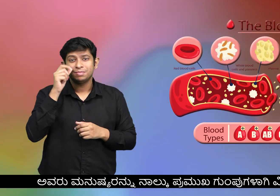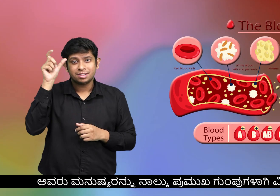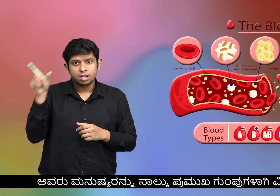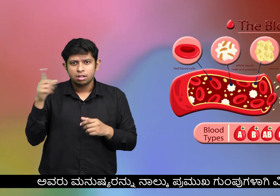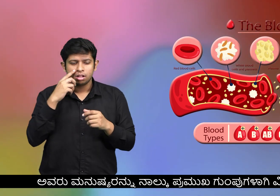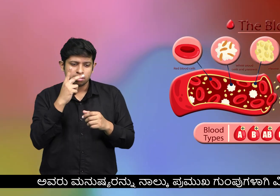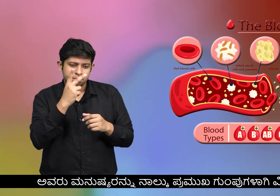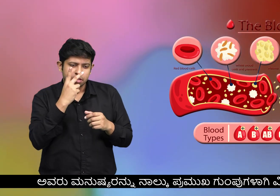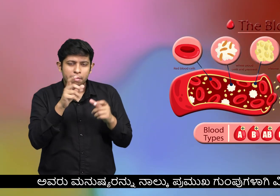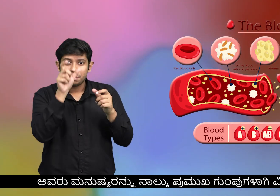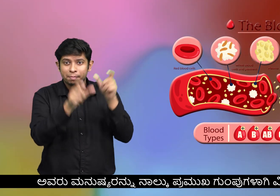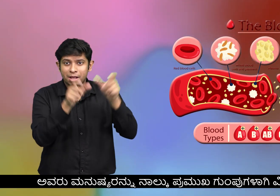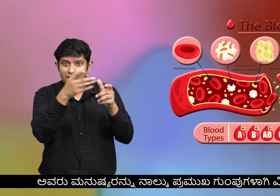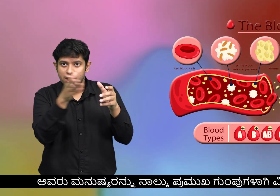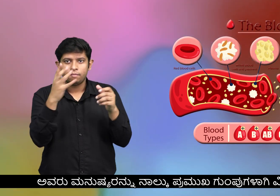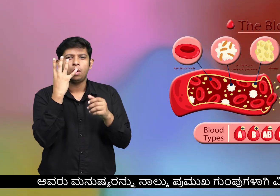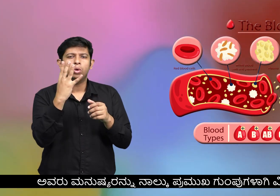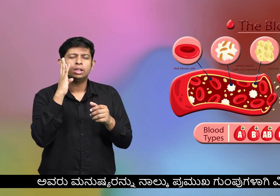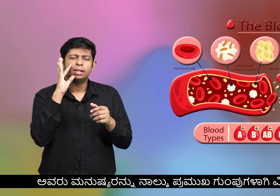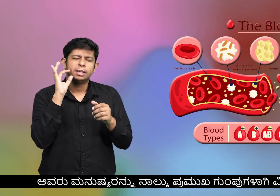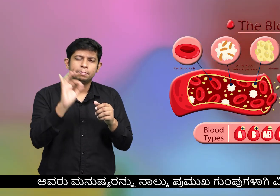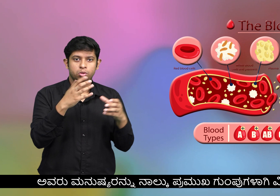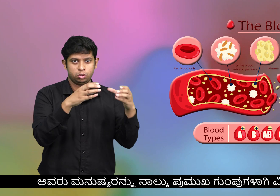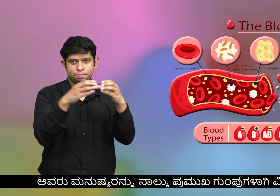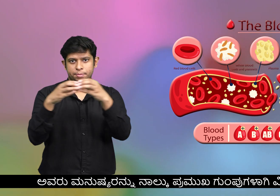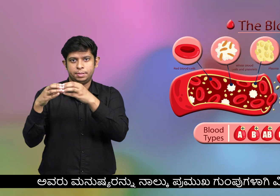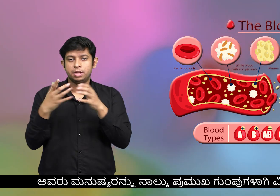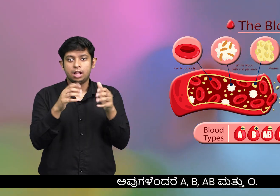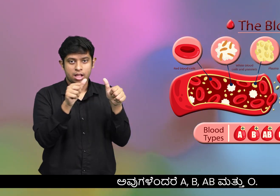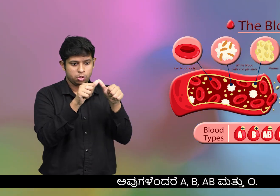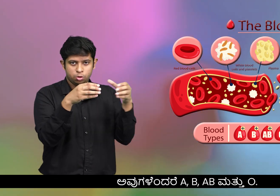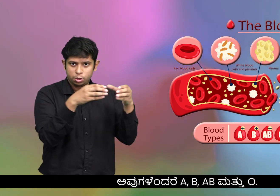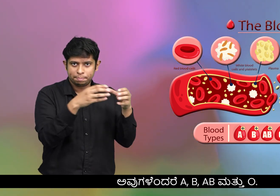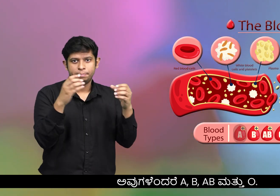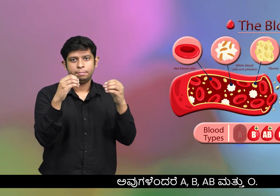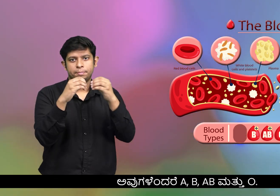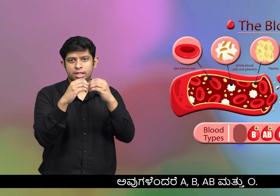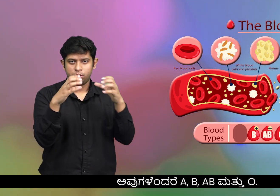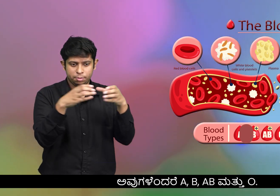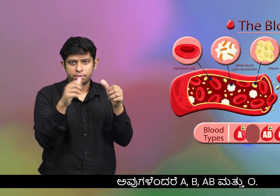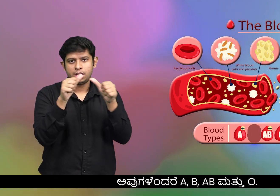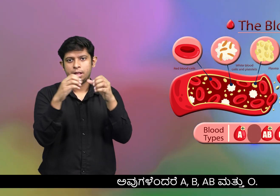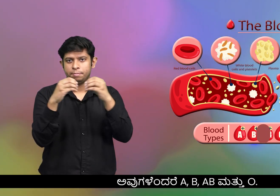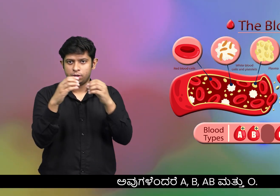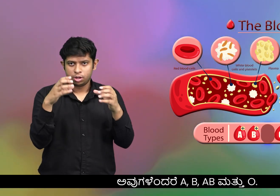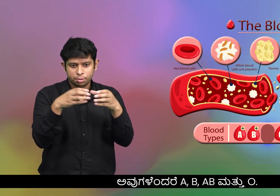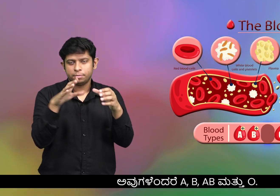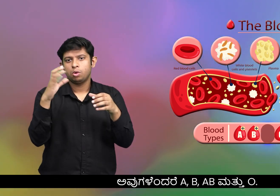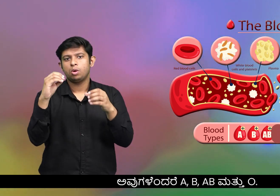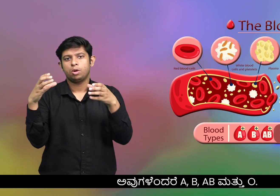ಅವರು ಮನುಷ್ಯರನ್ನು 4 ಪ್ರಮುಖ ಗುಂಪುಗಳಾಗಿ ವಿಂಗಡಿಸಿದರು. ಅವುಗಳೆಂದರೆ A, B, AB